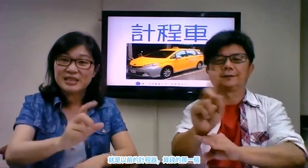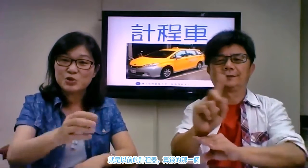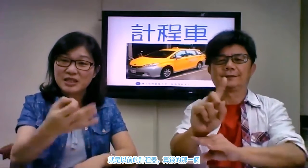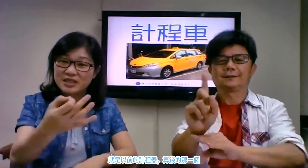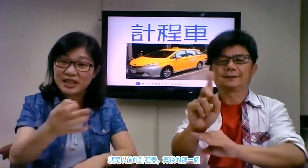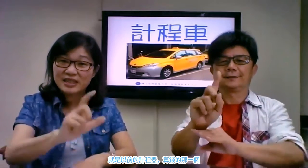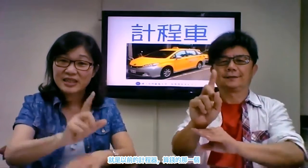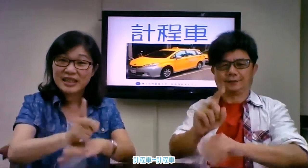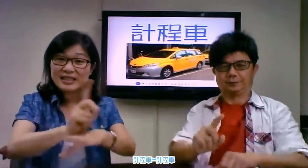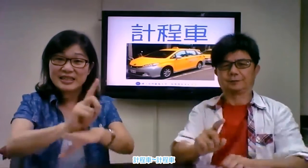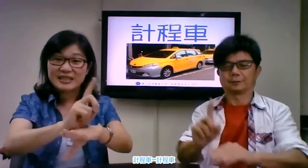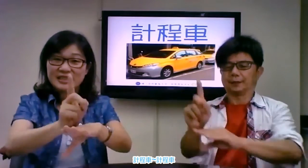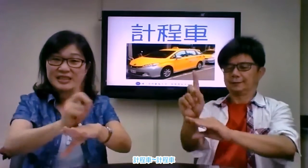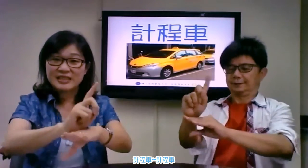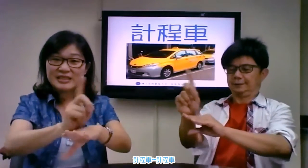算钱的那一个，